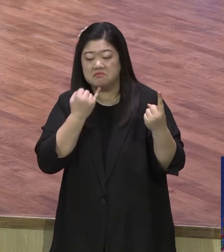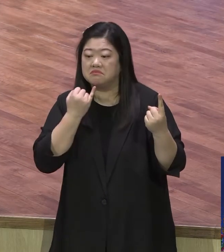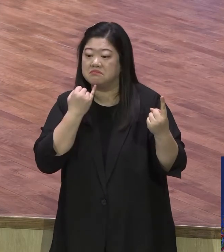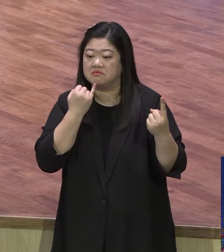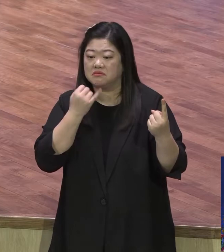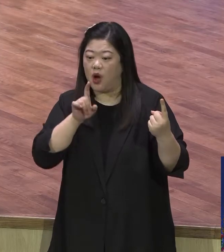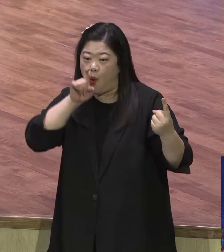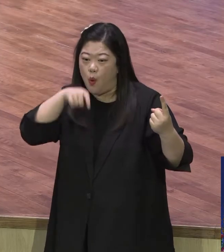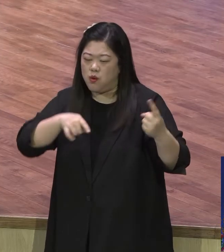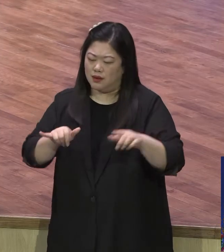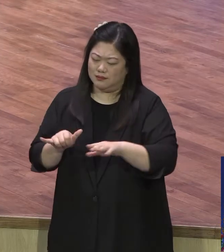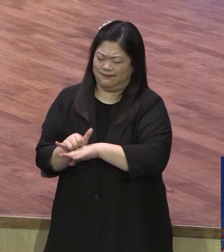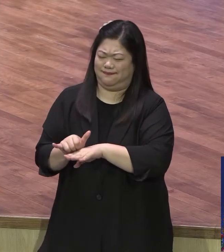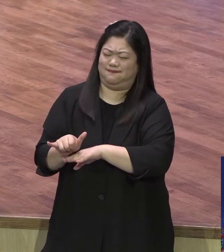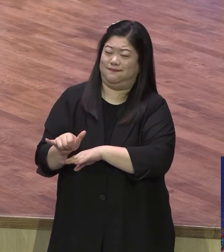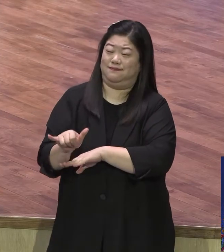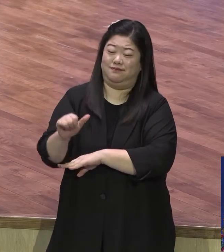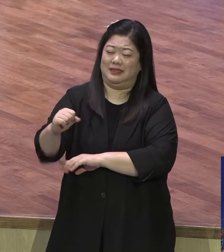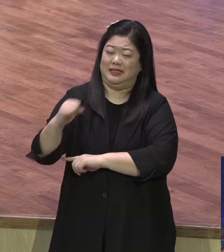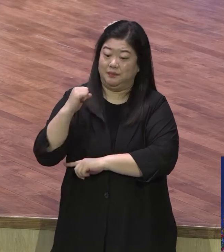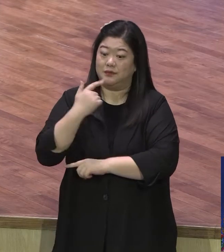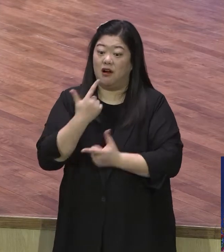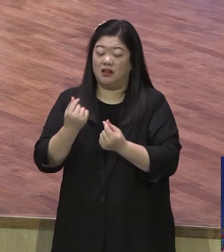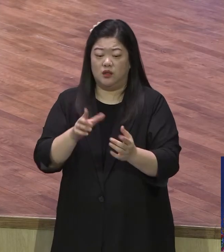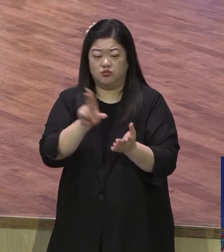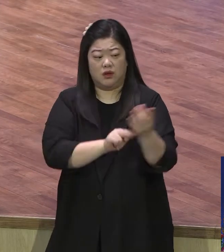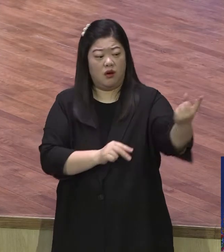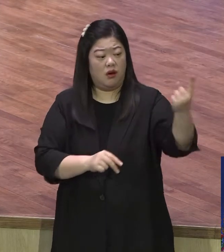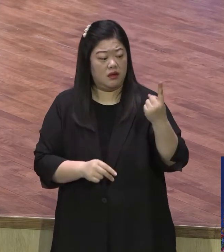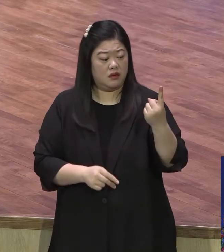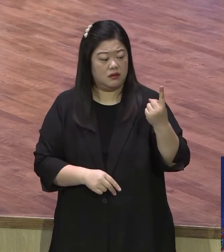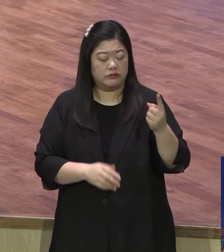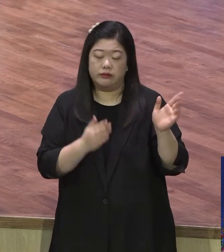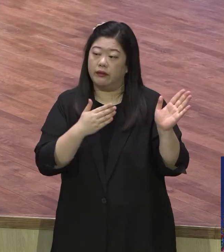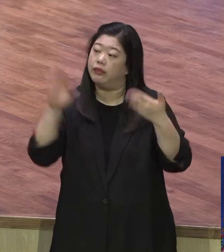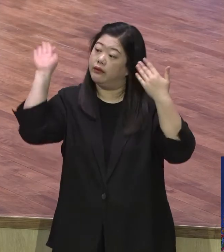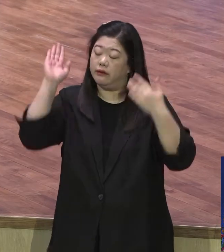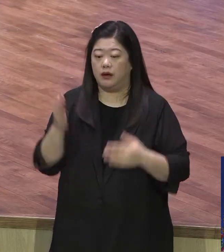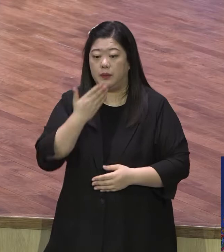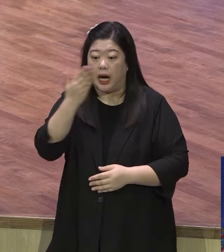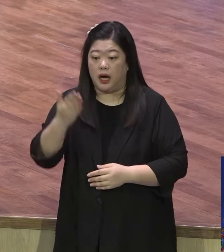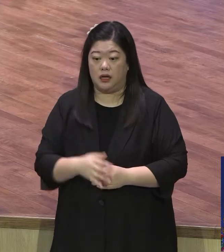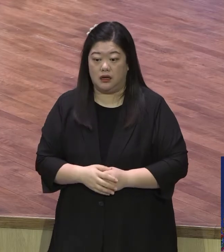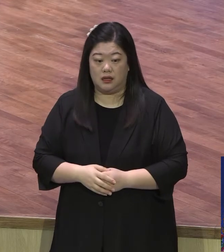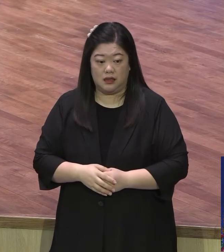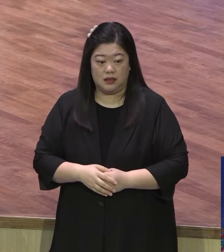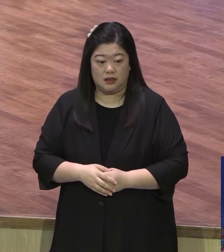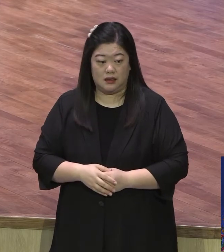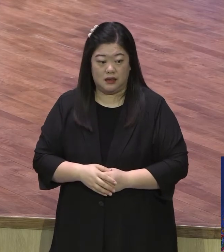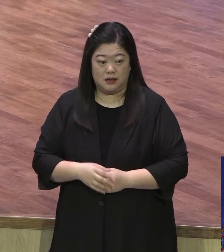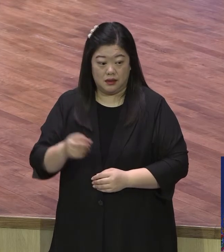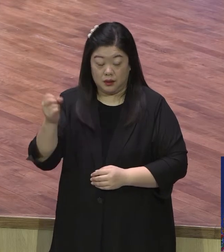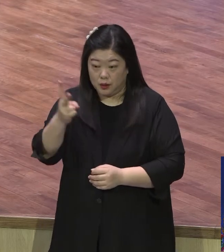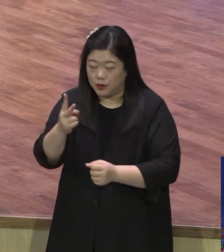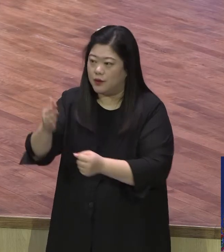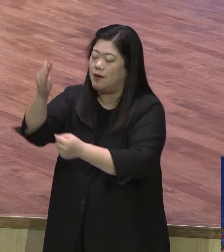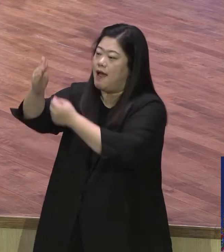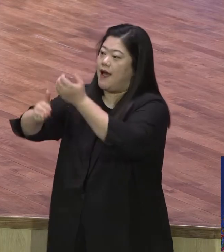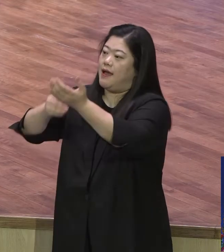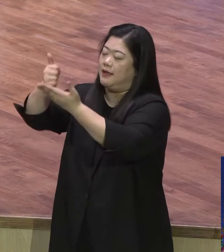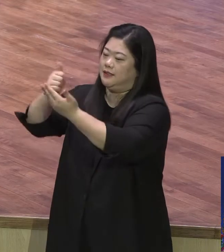올라감 같이 더 멋지게 비상하게 되어있어요 그리고 이런 하나님의 권능의 핵심이